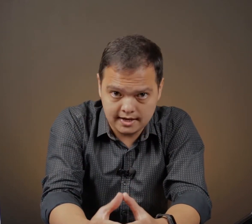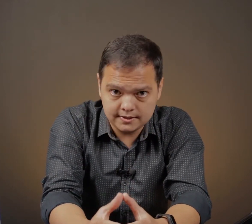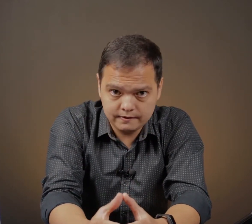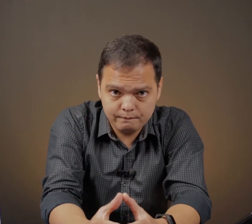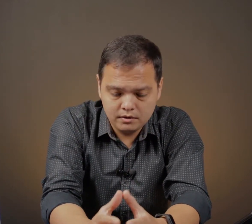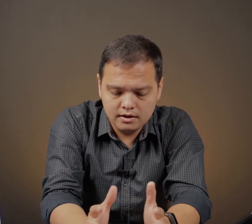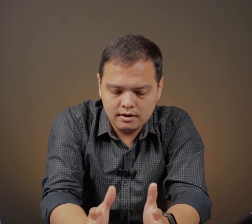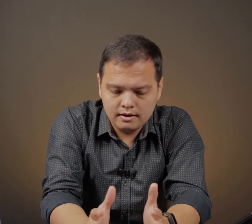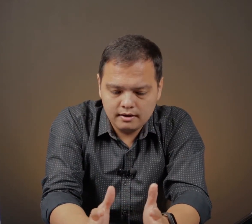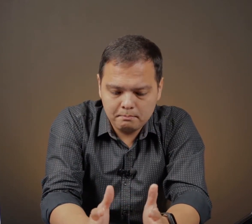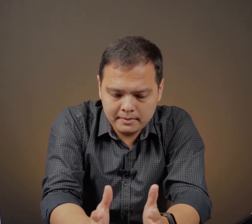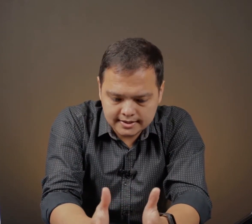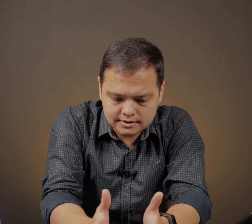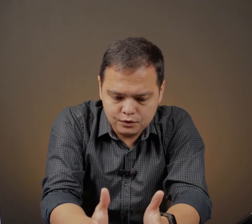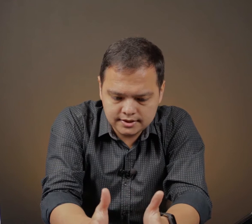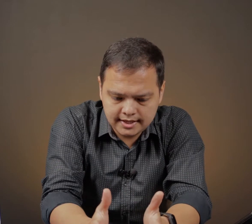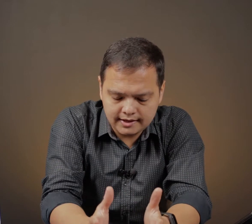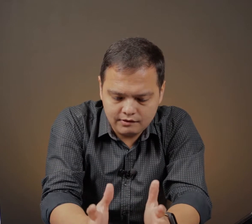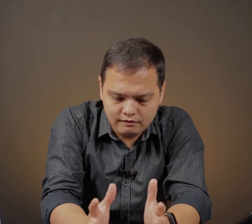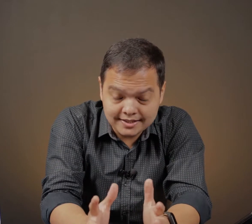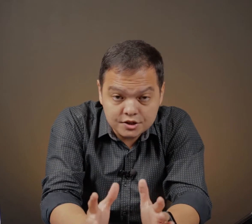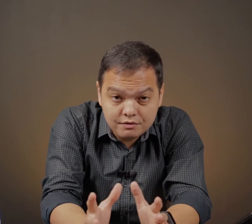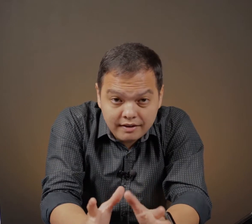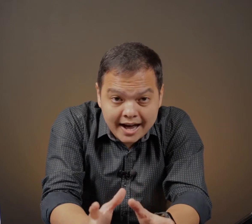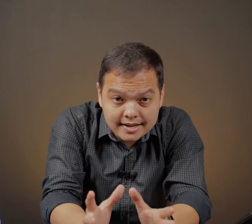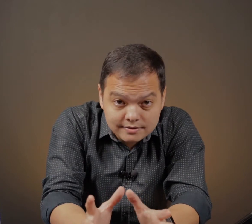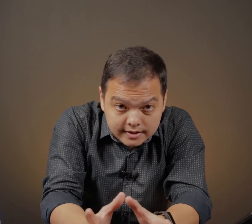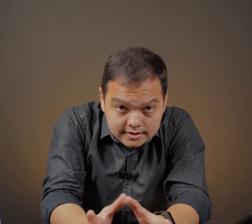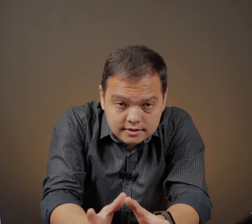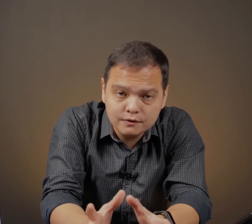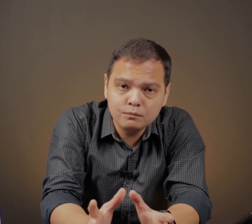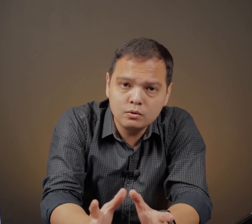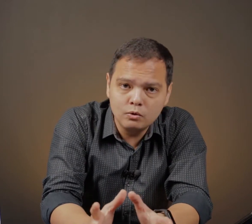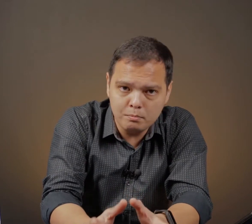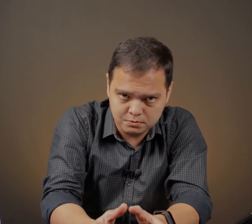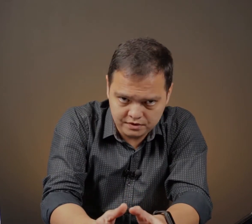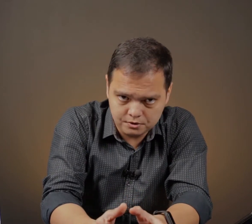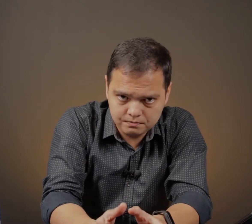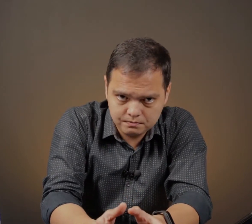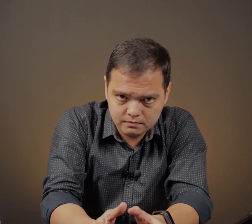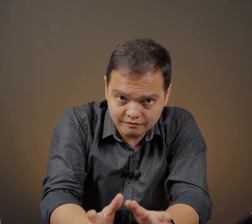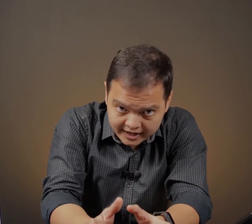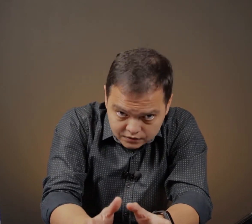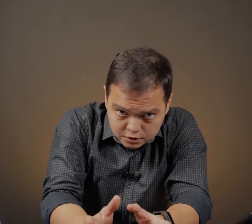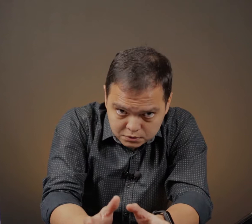sinais. Mas você vai assistir várias vezes o mesmo vídeo. Várias vezes o mesmo